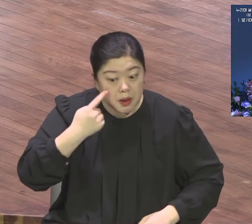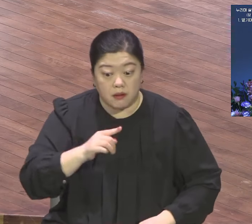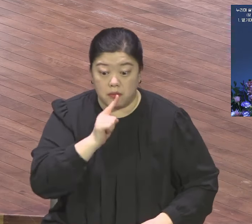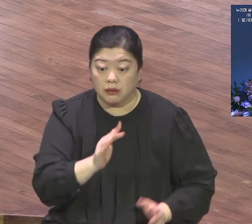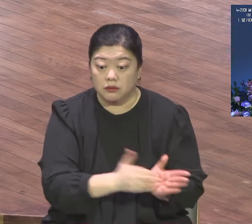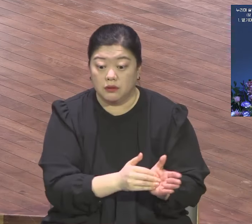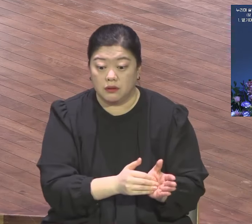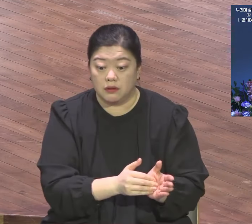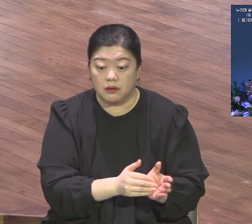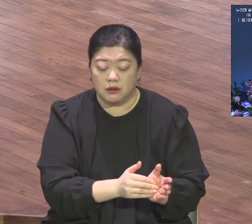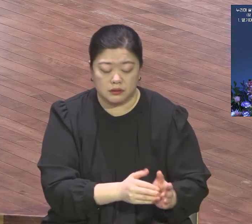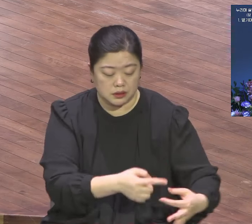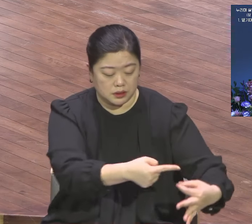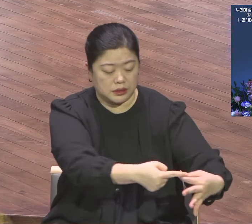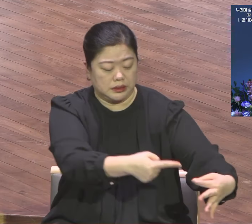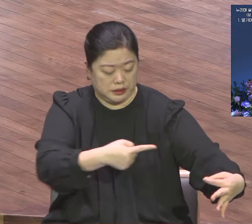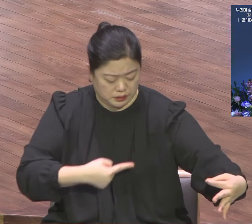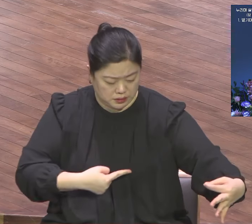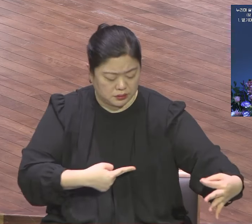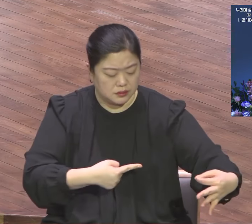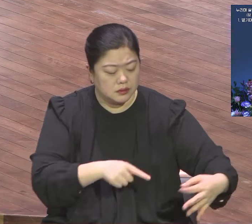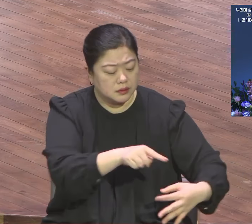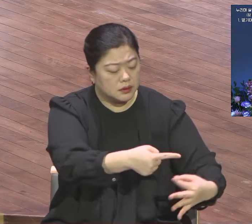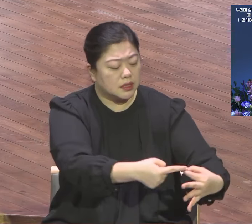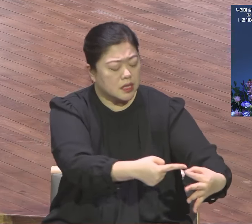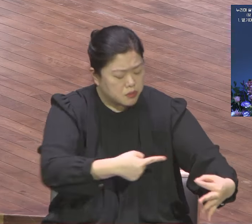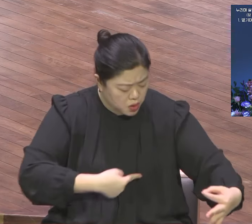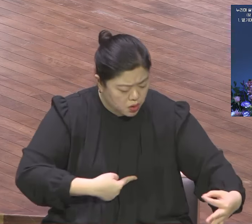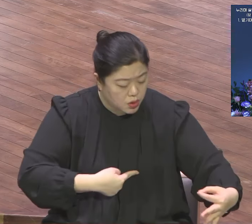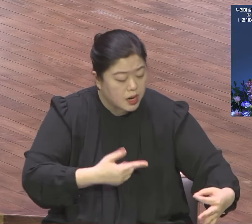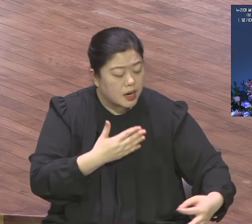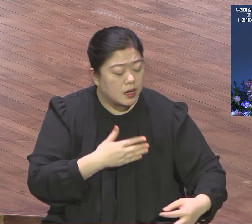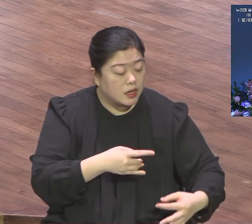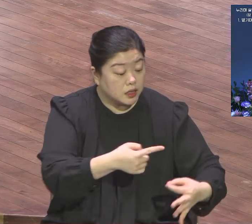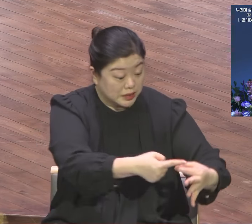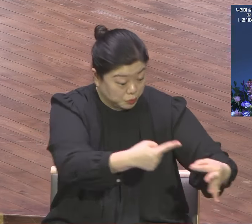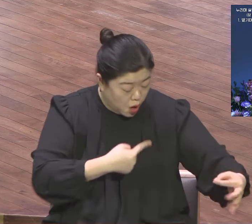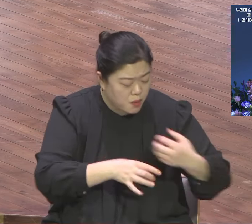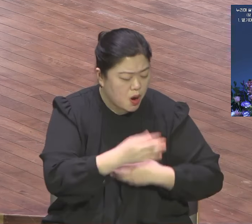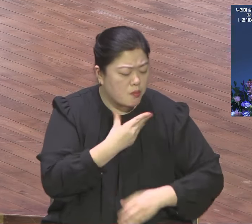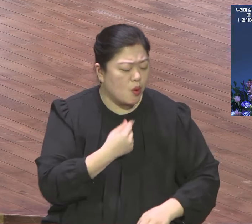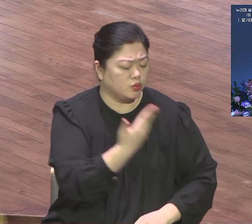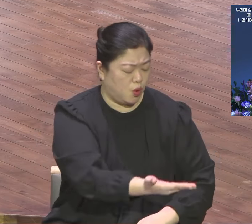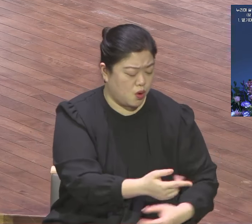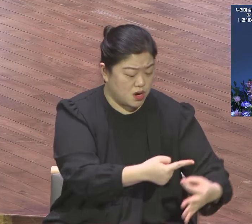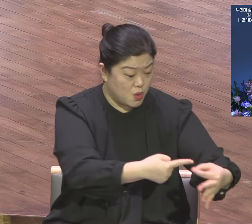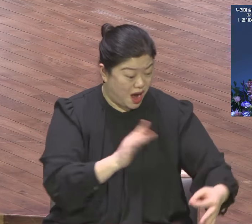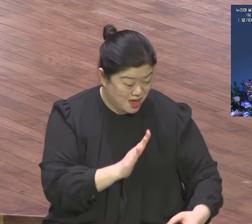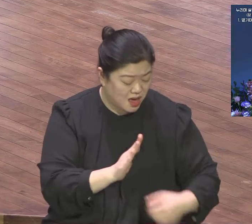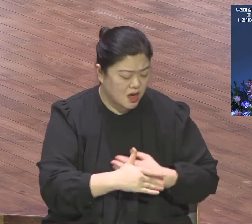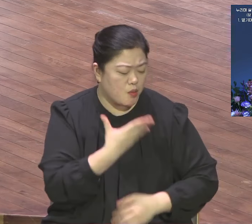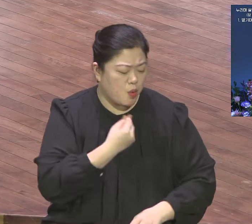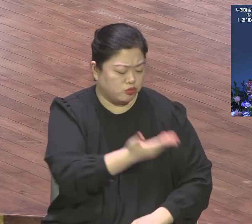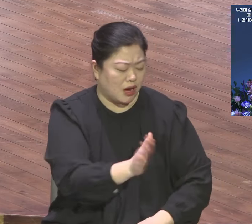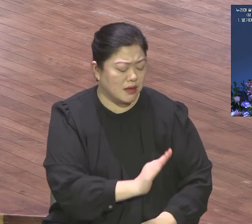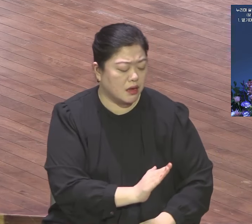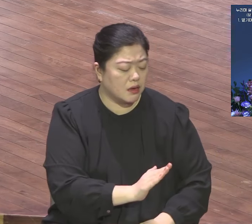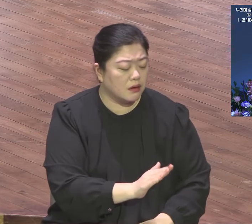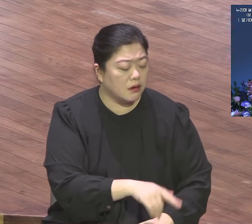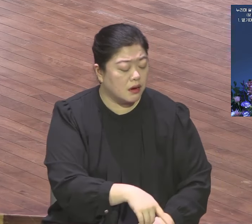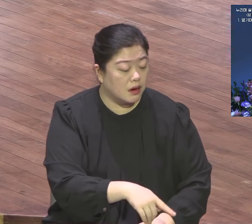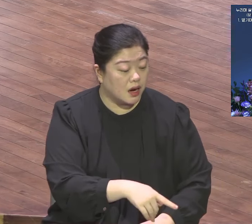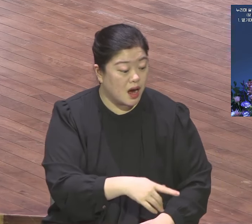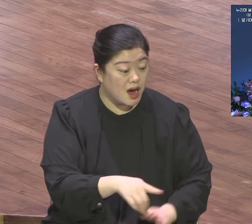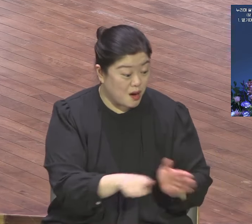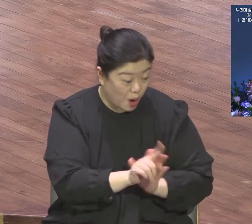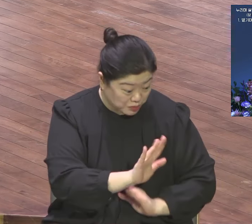중요한 말씀이에요. 하나님께 드리기를 기뻐하는 자, 하늘 문을 여시고 복을 살 것이 없도록 부어주는